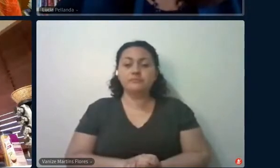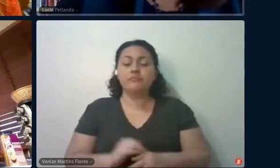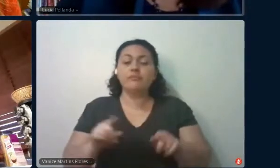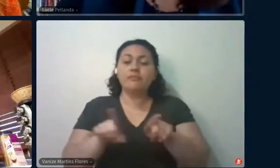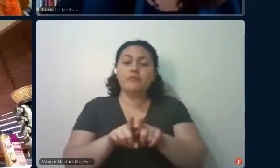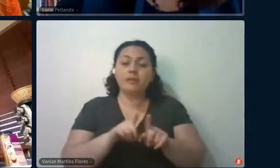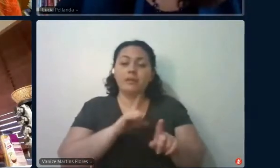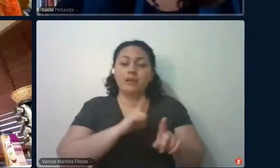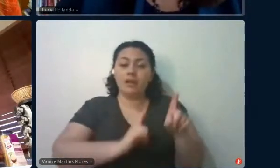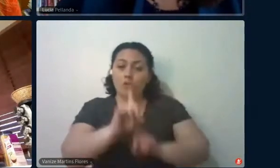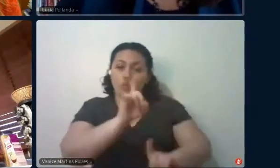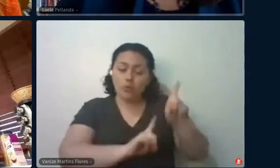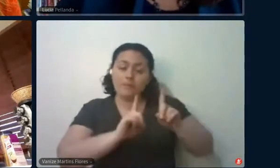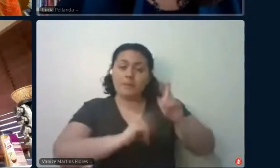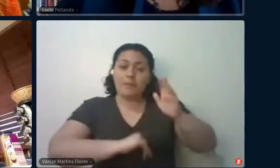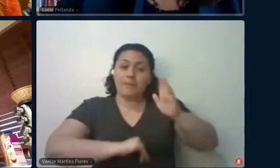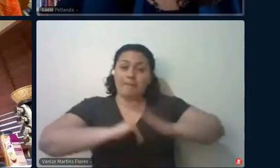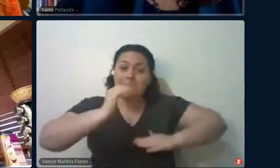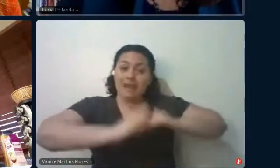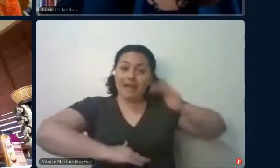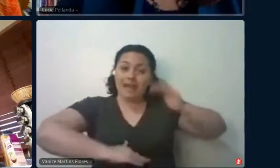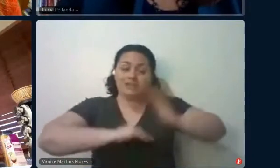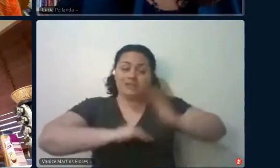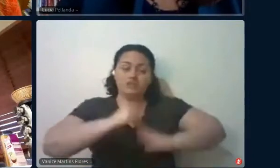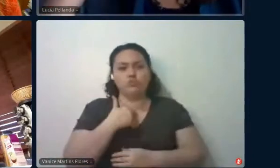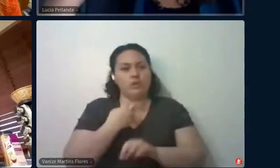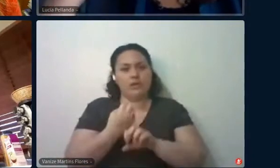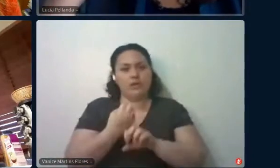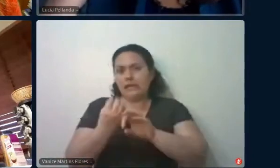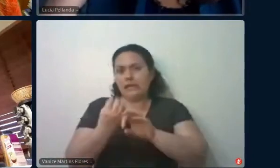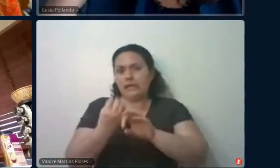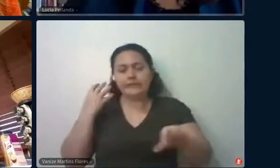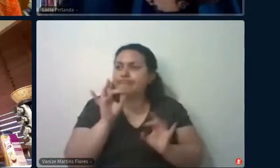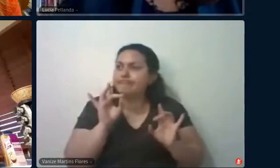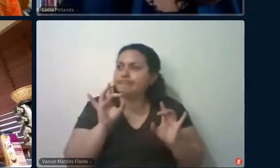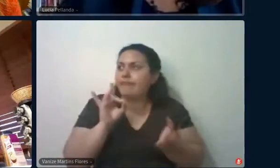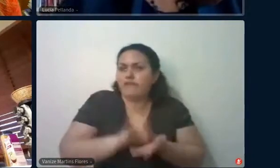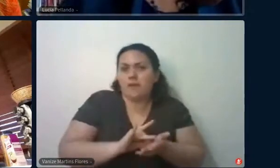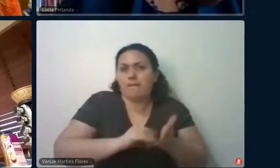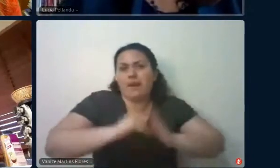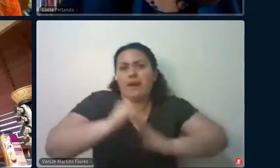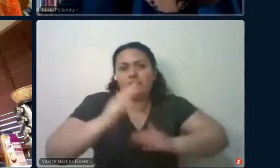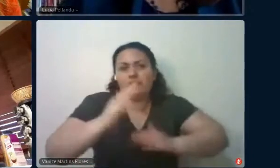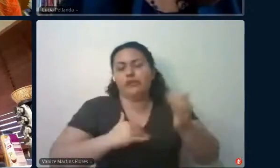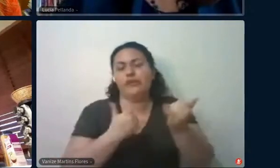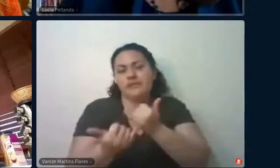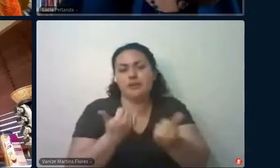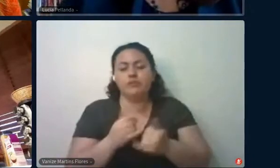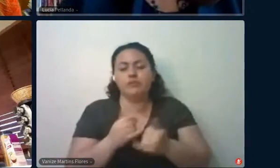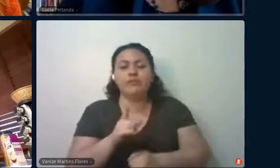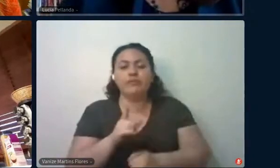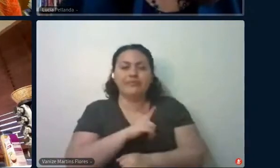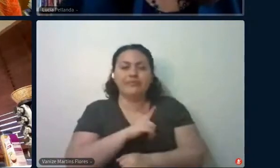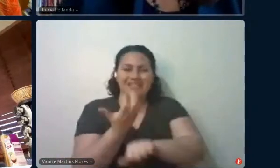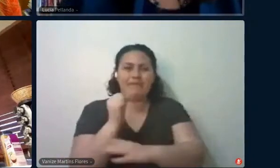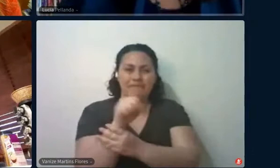fazer em EAD mesmo, né? Atividades muito práticas, por exemplo, tem uma disciplina da fisioterapia que a professora contou, né,